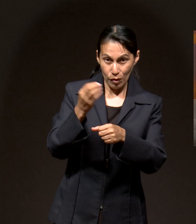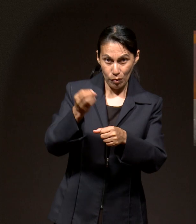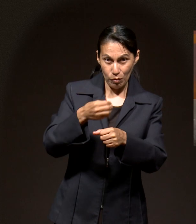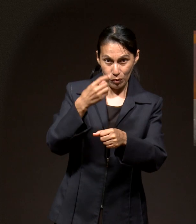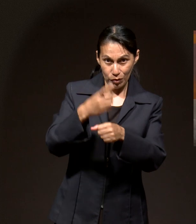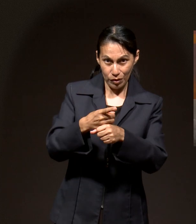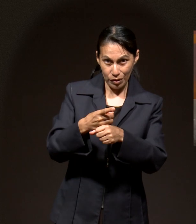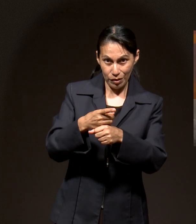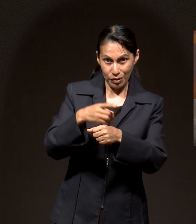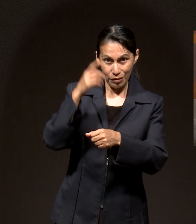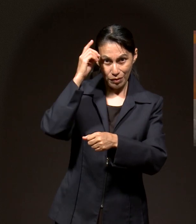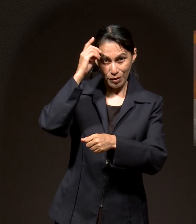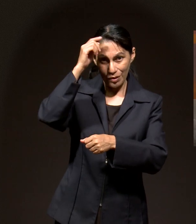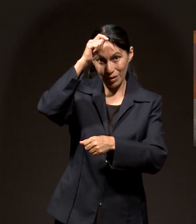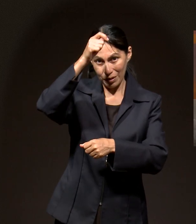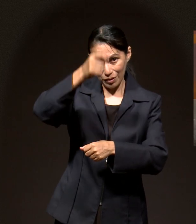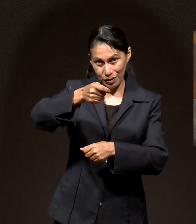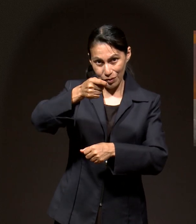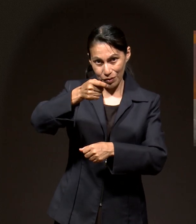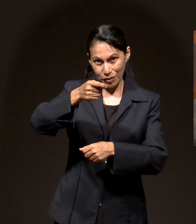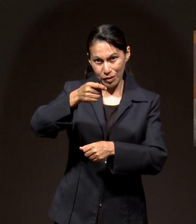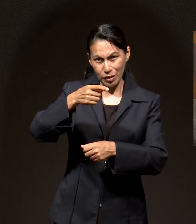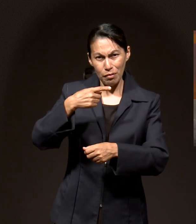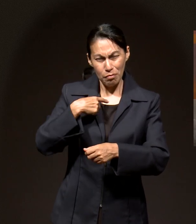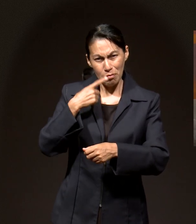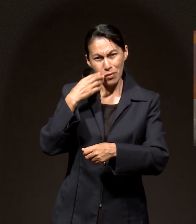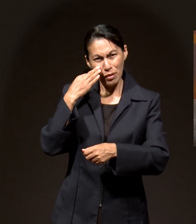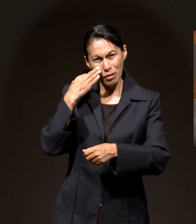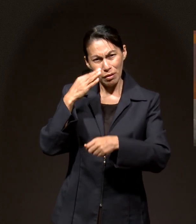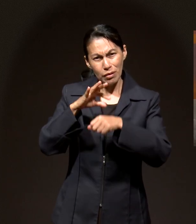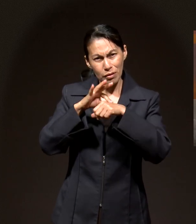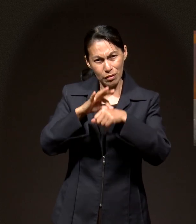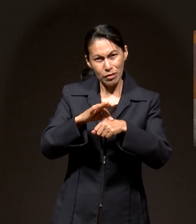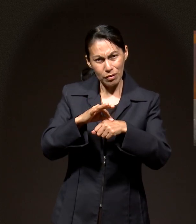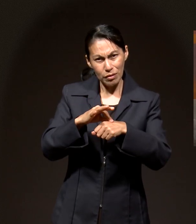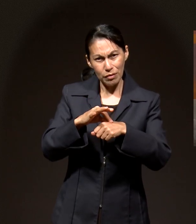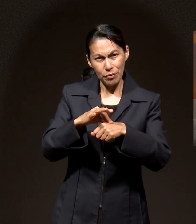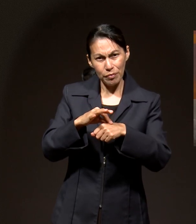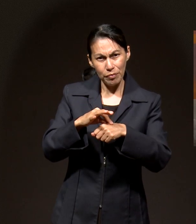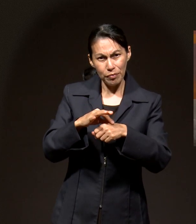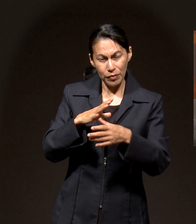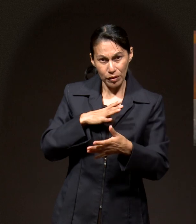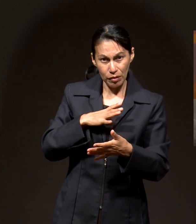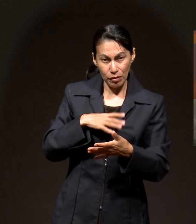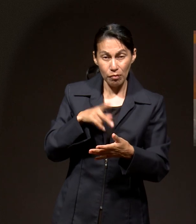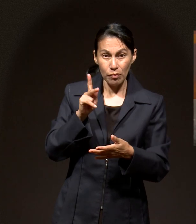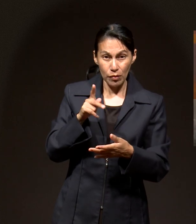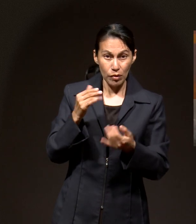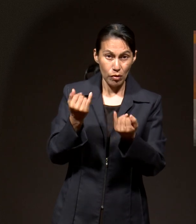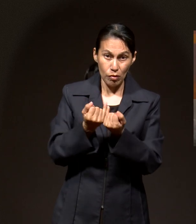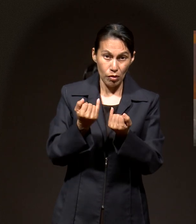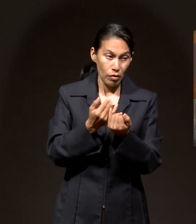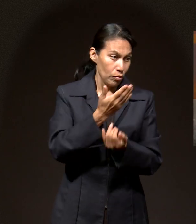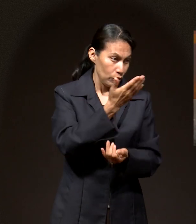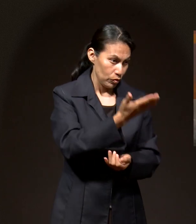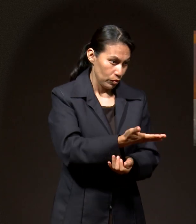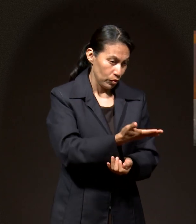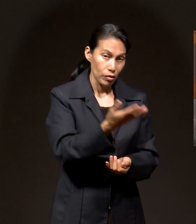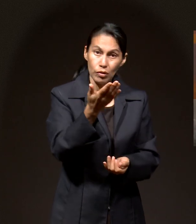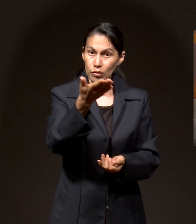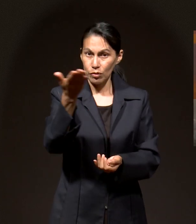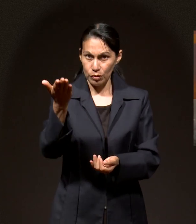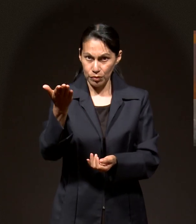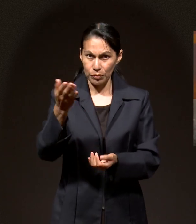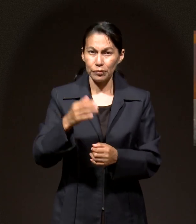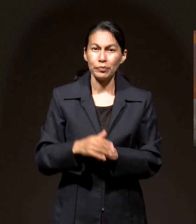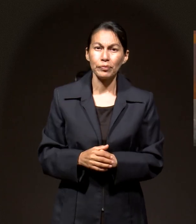es decir, estamos ahora, tengo la oportunidad, la bendición de compartir un poco de esta experiencia, pero yo soy una persona con las mismas